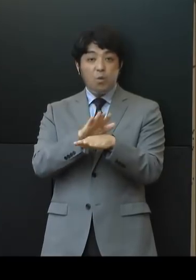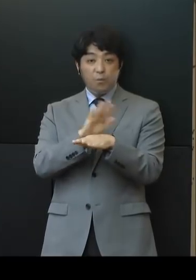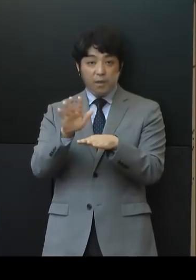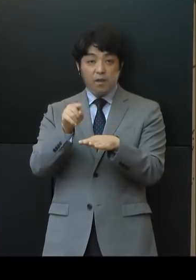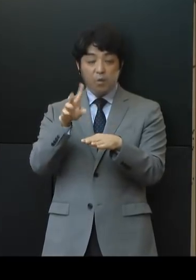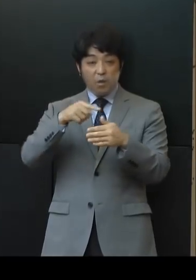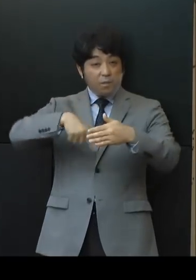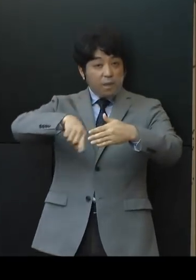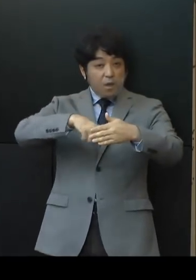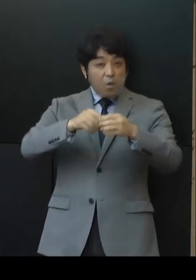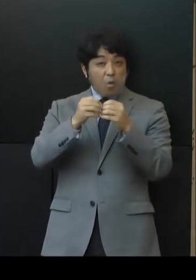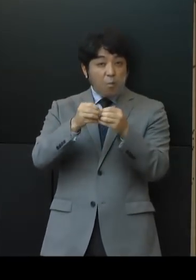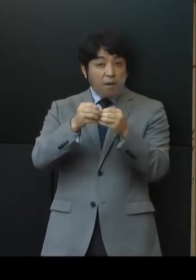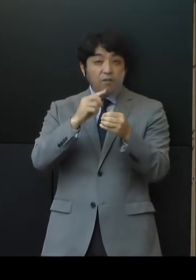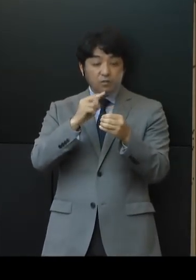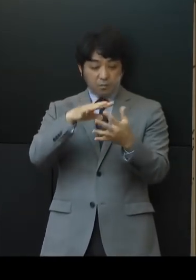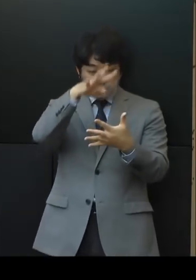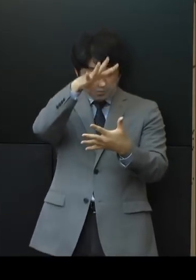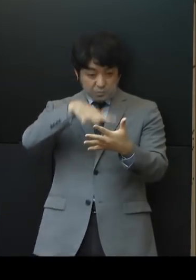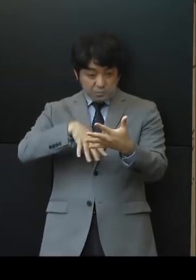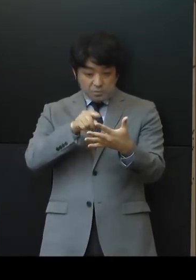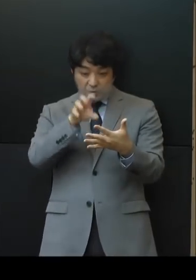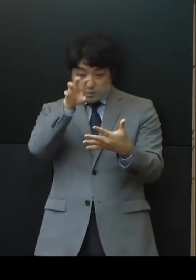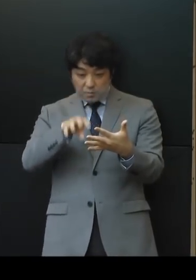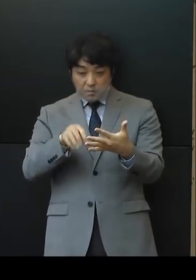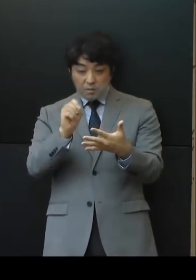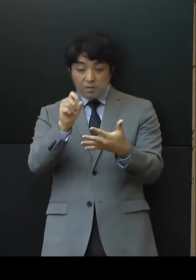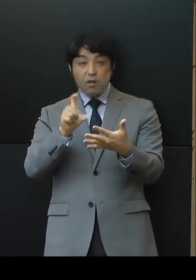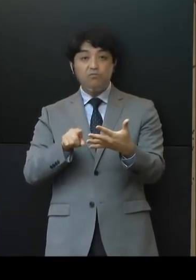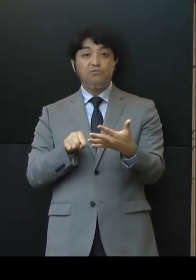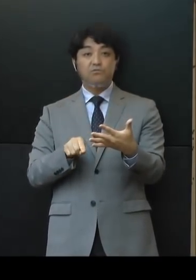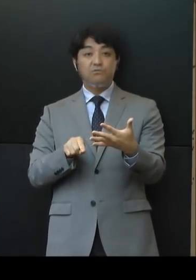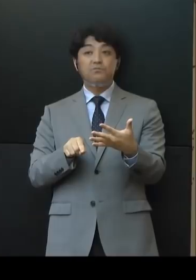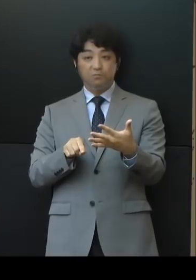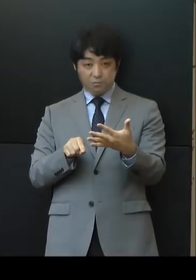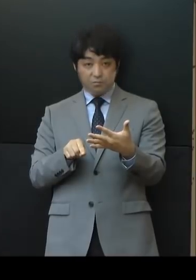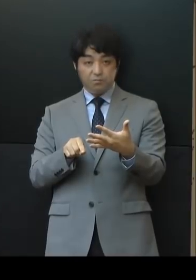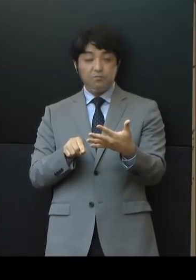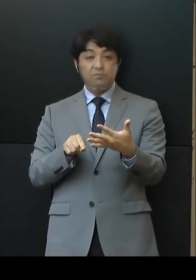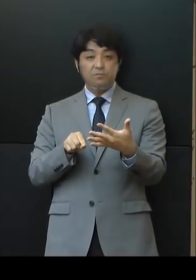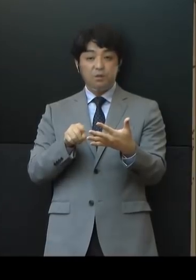右側の方に、先ほどの実施方針の別紙1をですね、簡略化した形で記載しております。